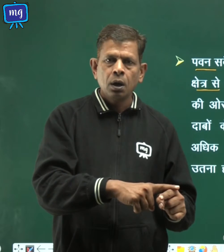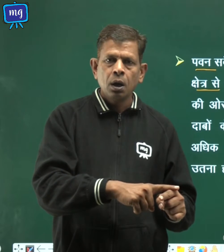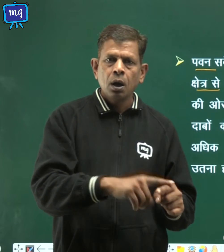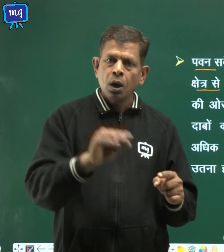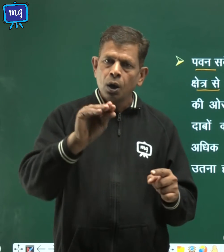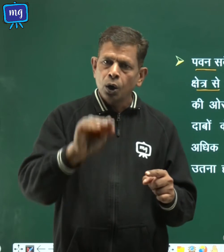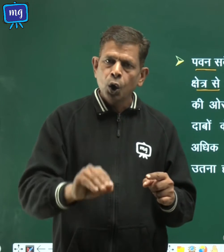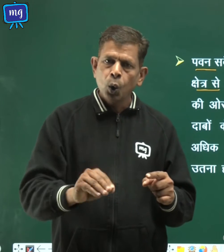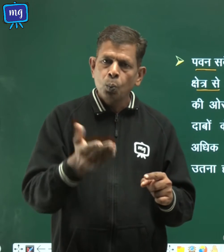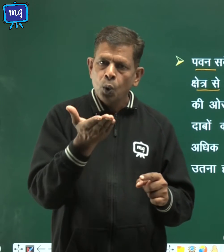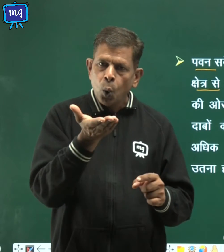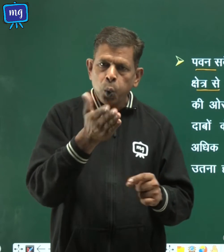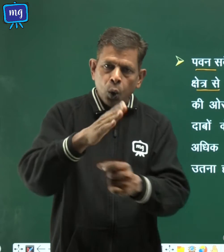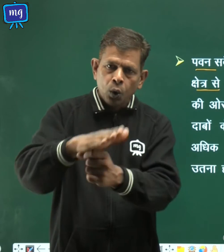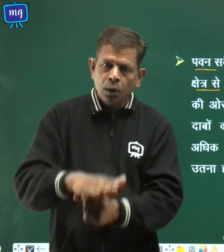कम वायु दाब वाले